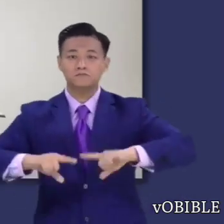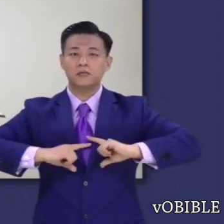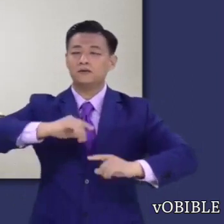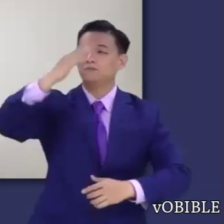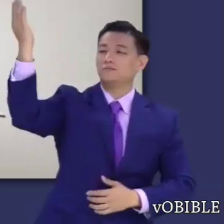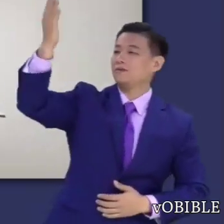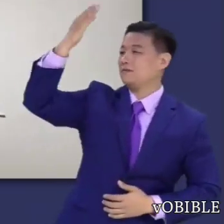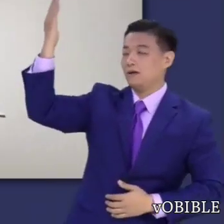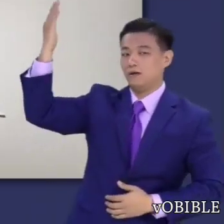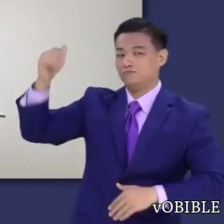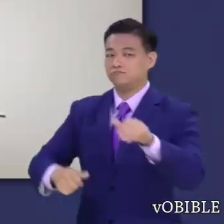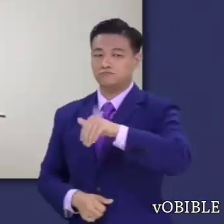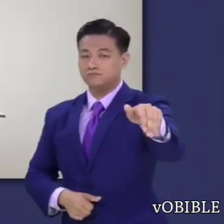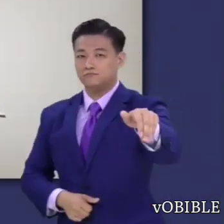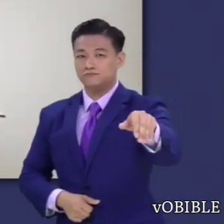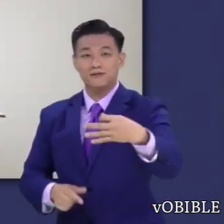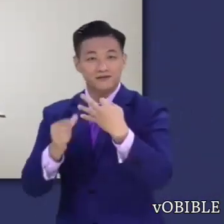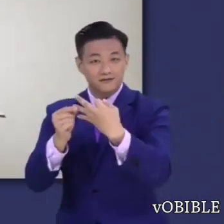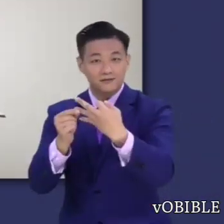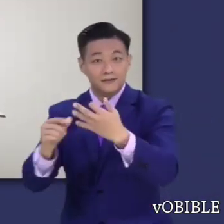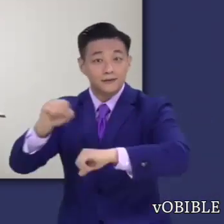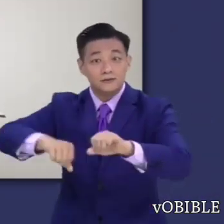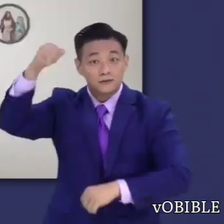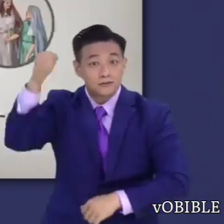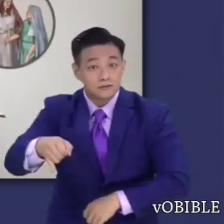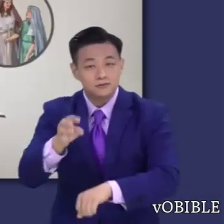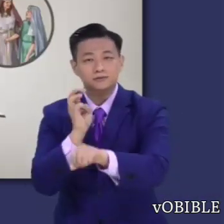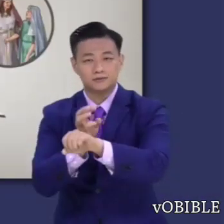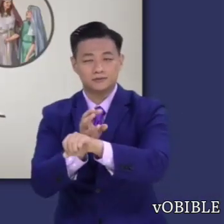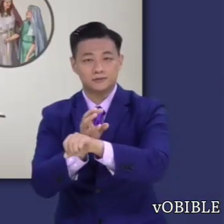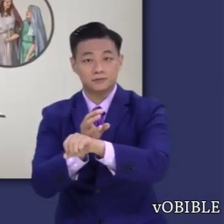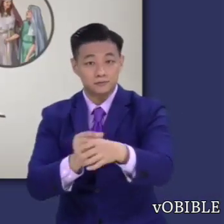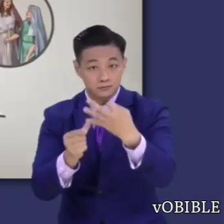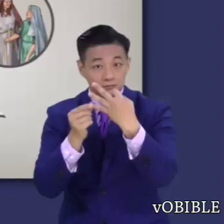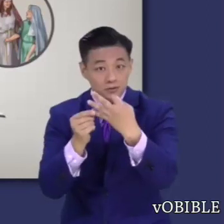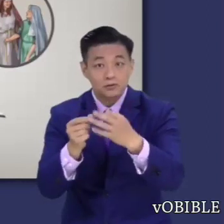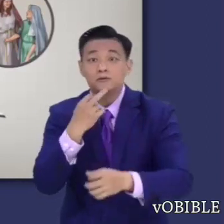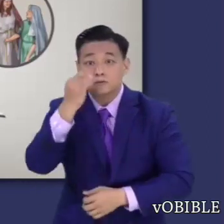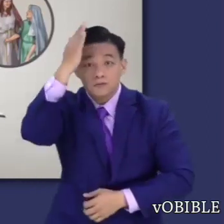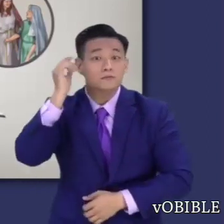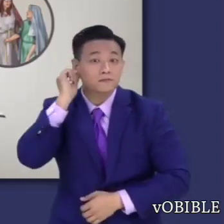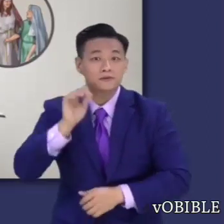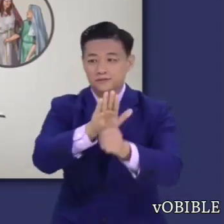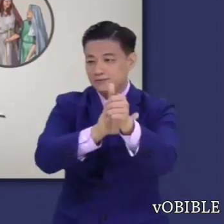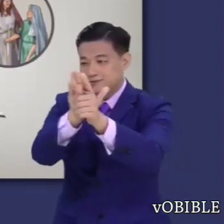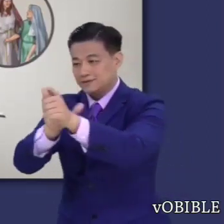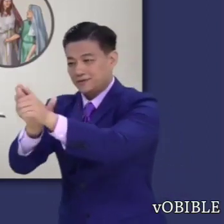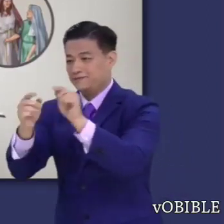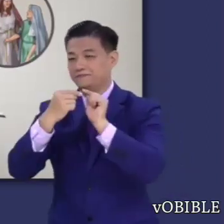事。怎样才不会经常犯罪？要培养对上帝王国子民的爱